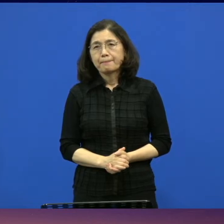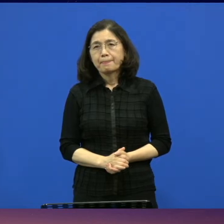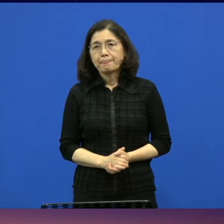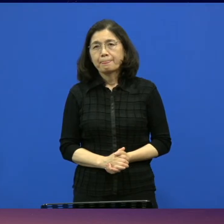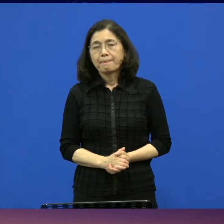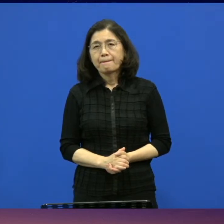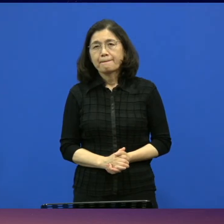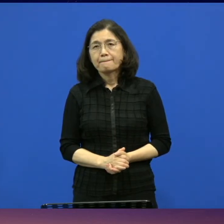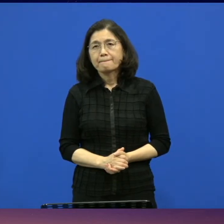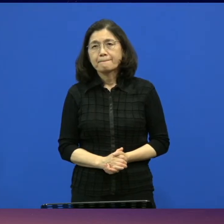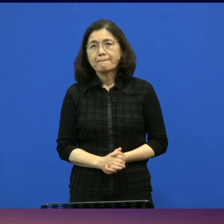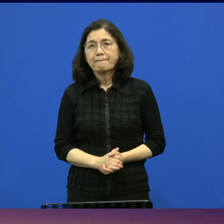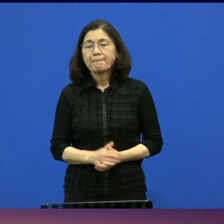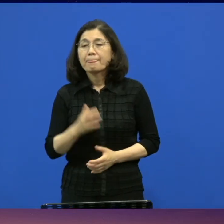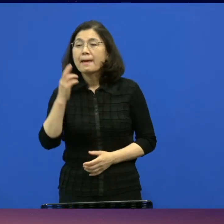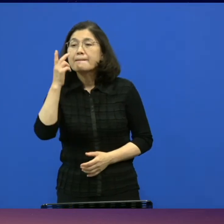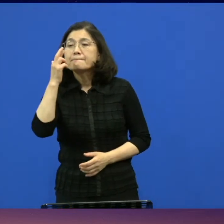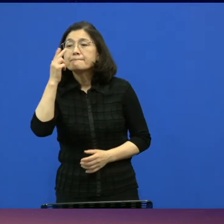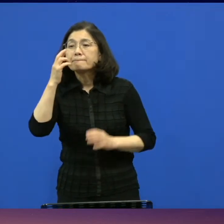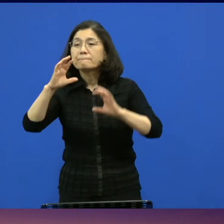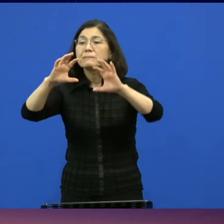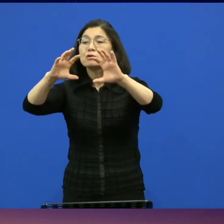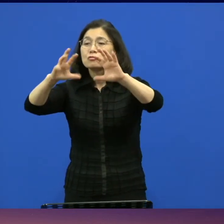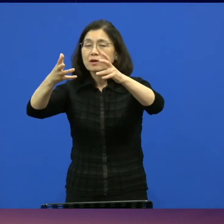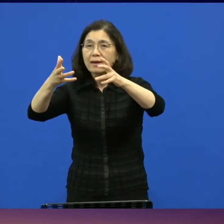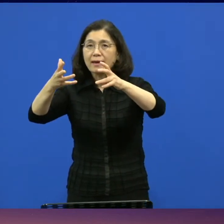미국에 지금 데이비 플랫 목사님,